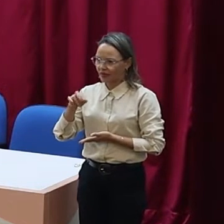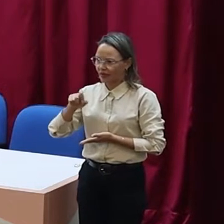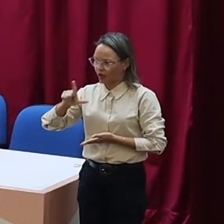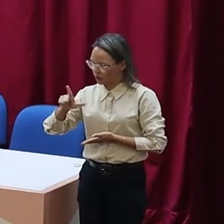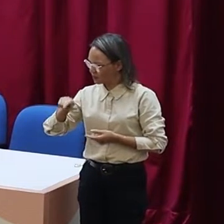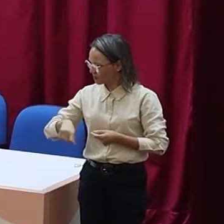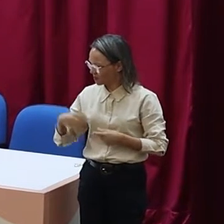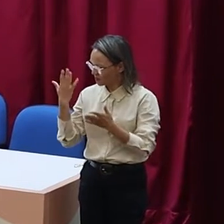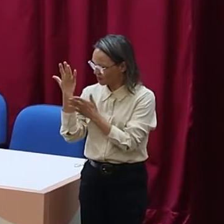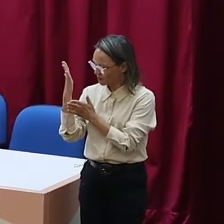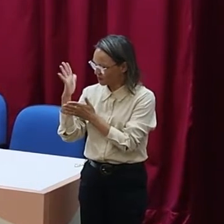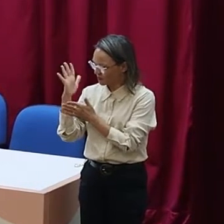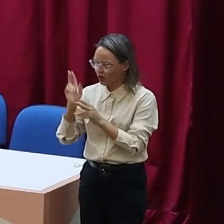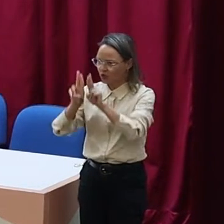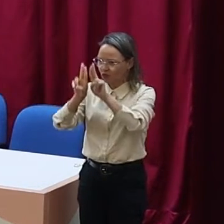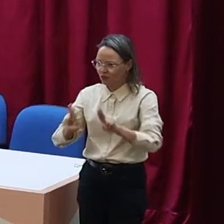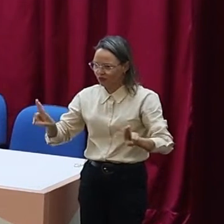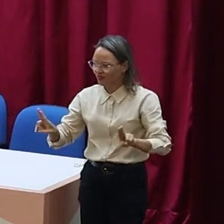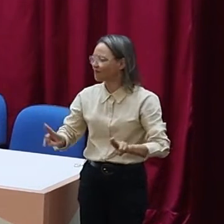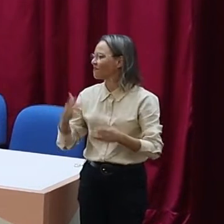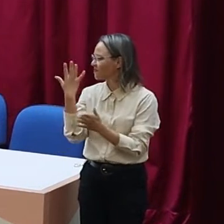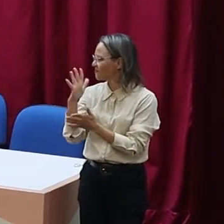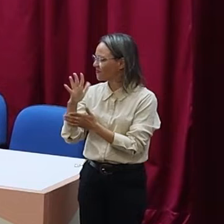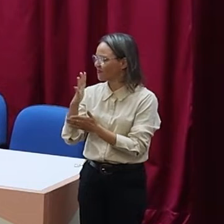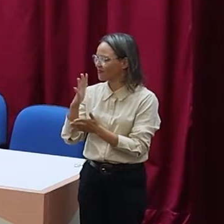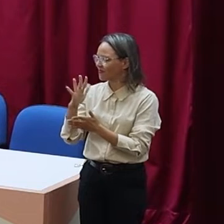Silva, da UFSC,